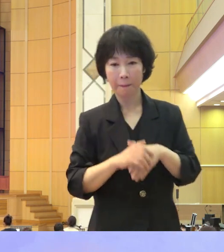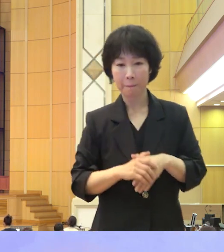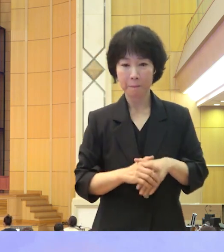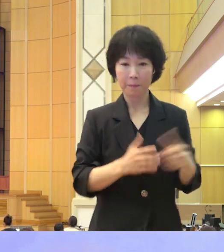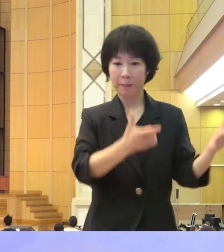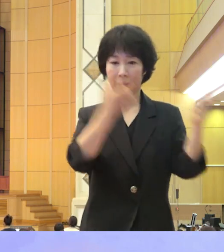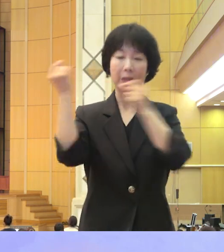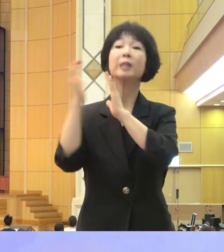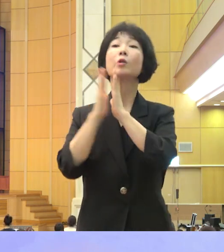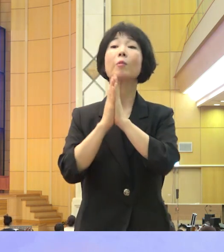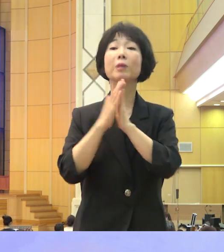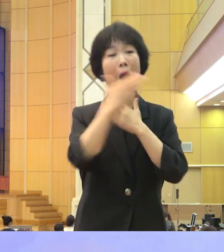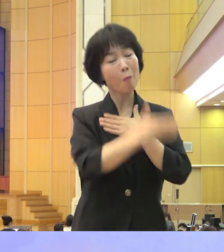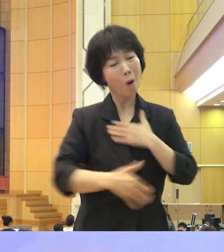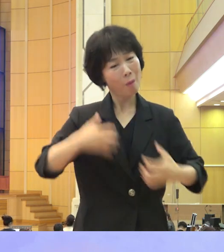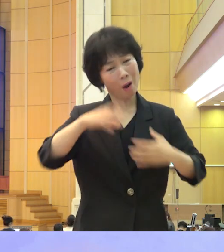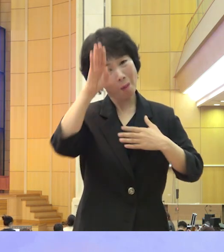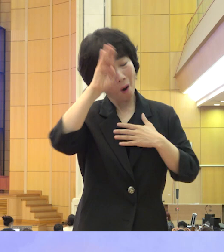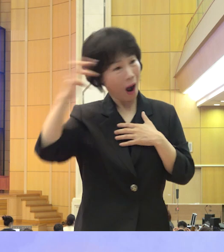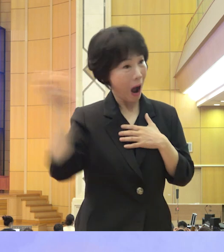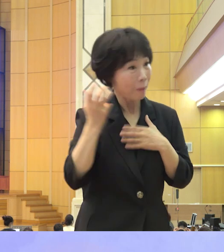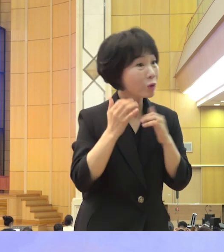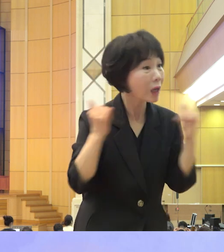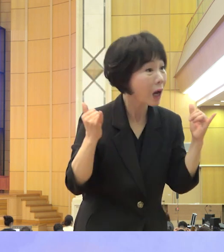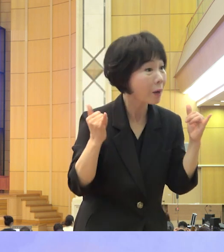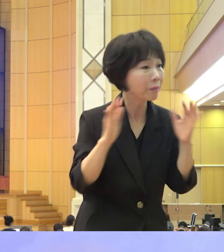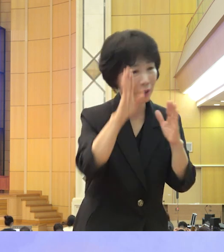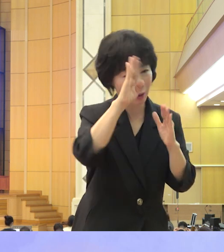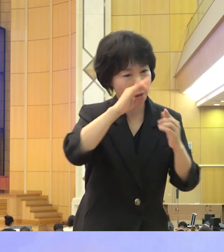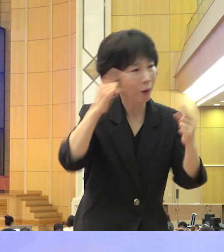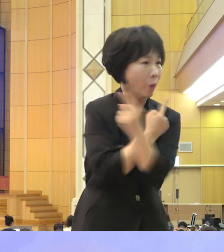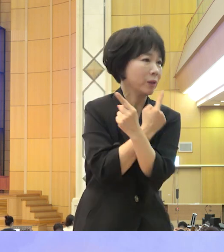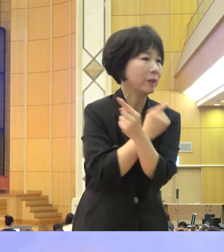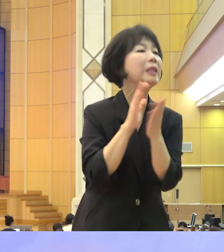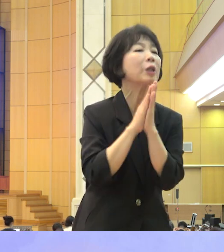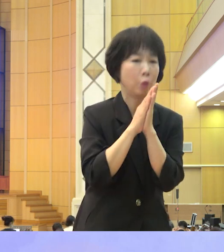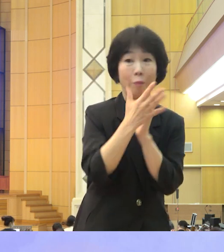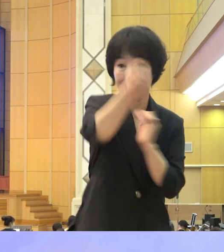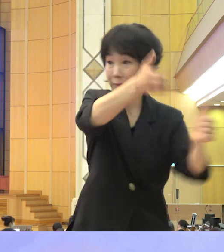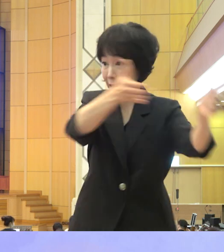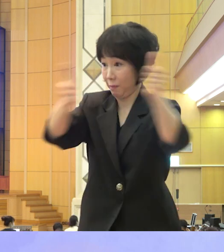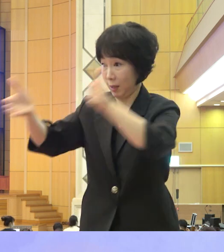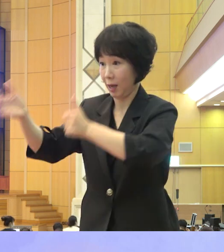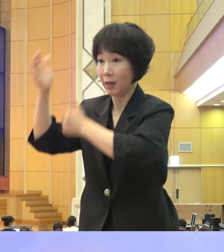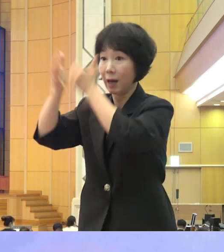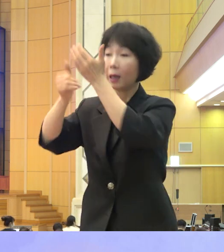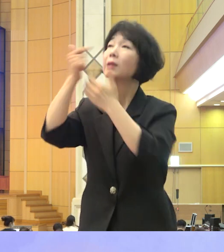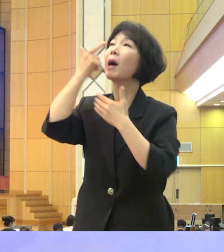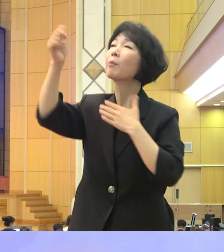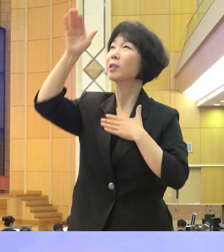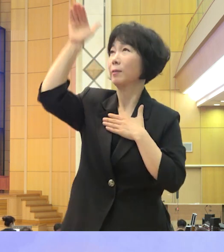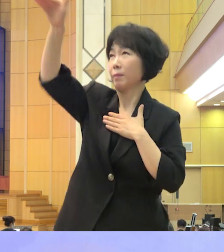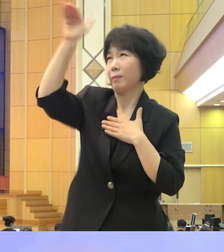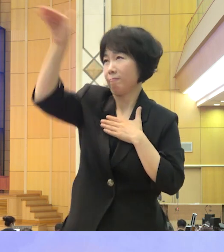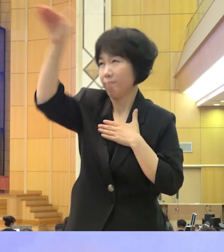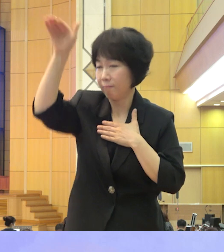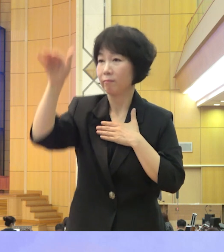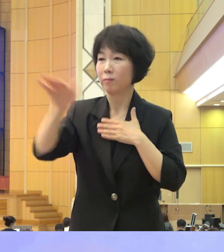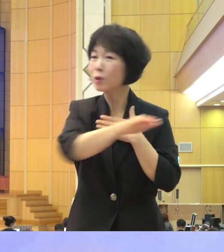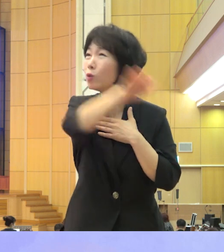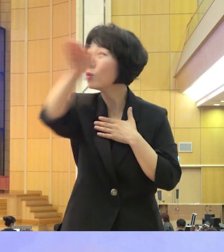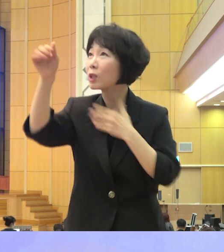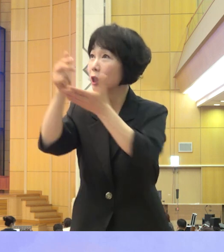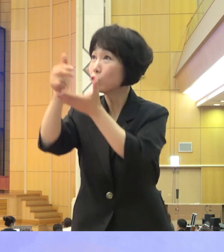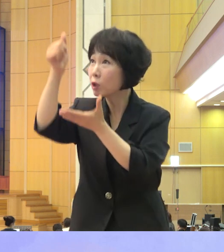다 눈을 감으시고 아프신 분들은 아픈 데 손을 얹길 바랍니다. 하나님 아버지,